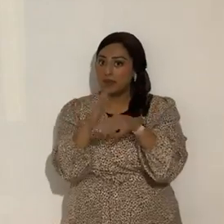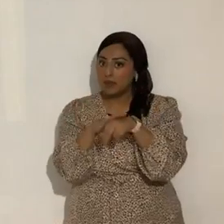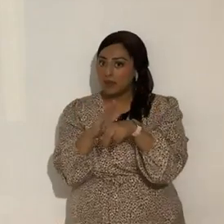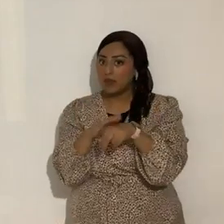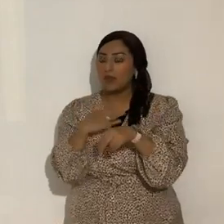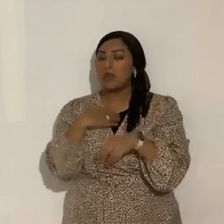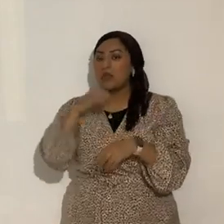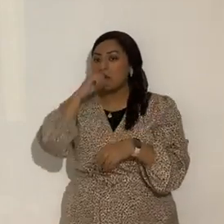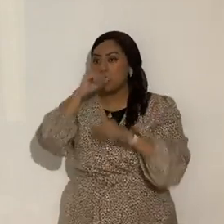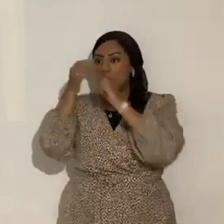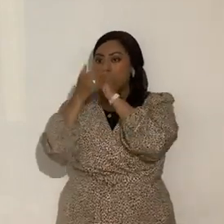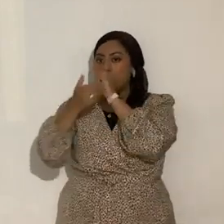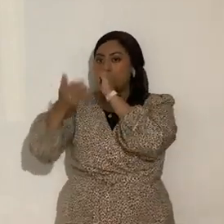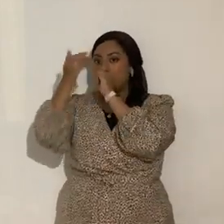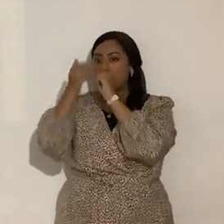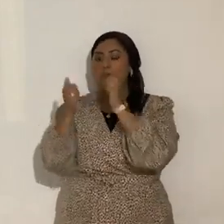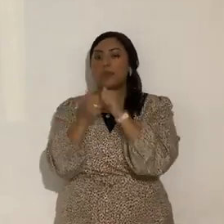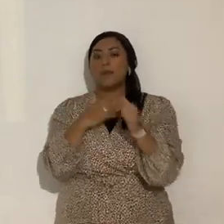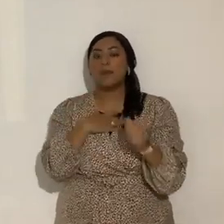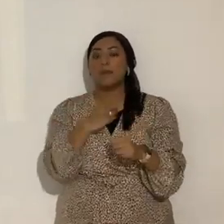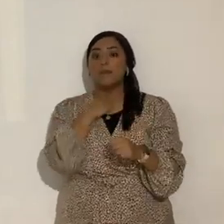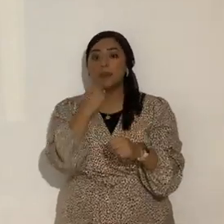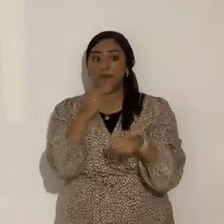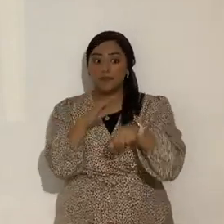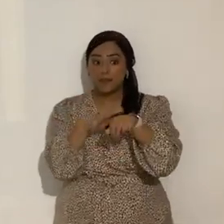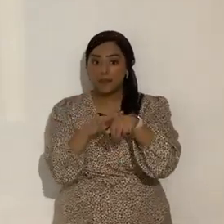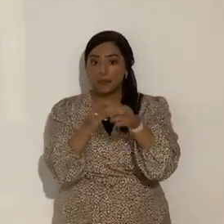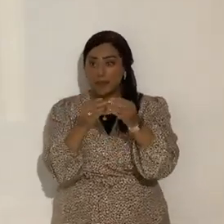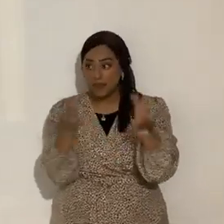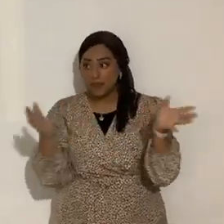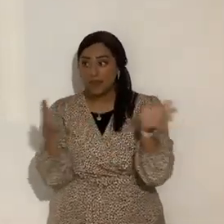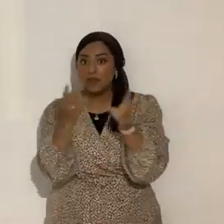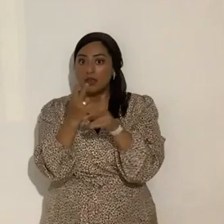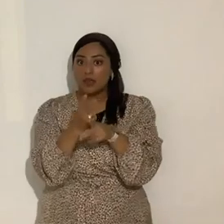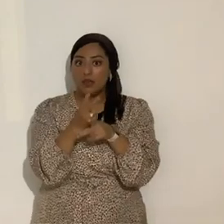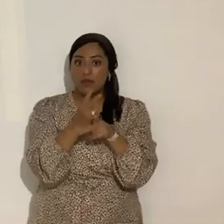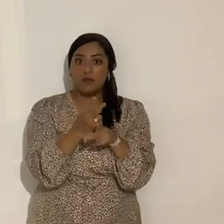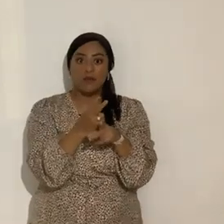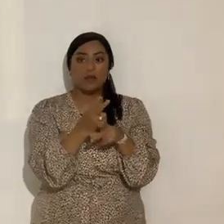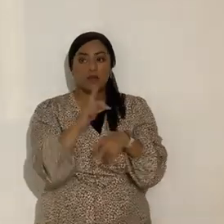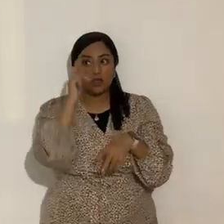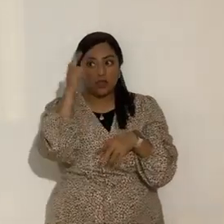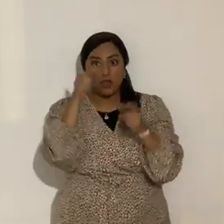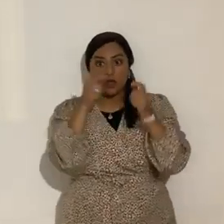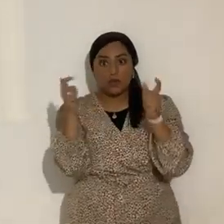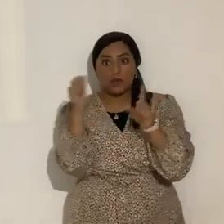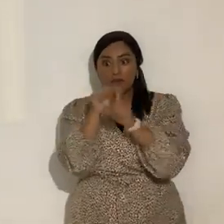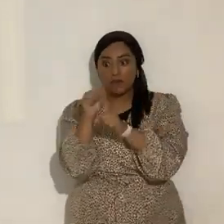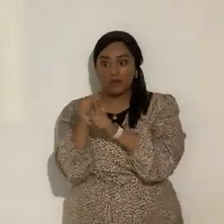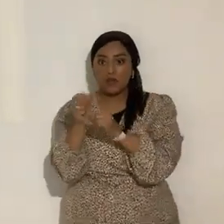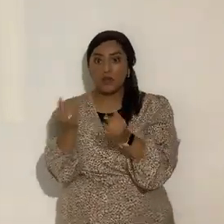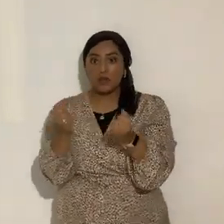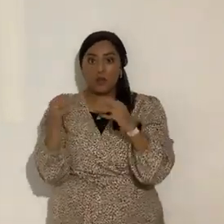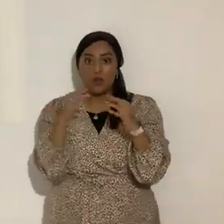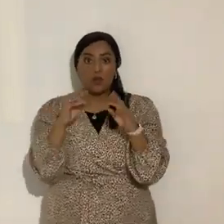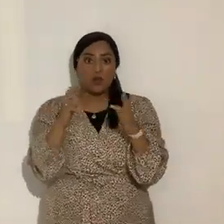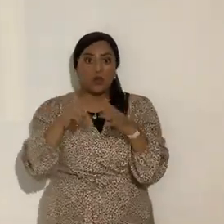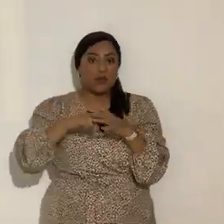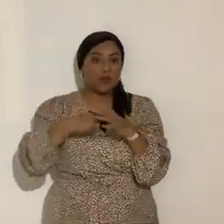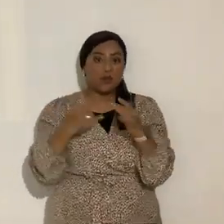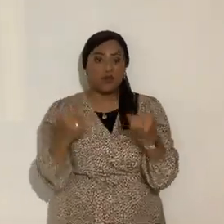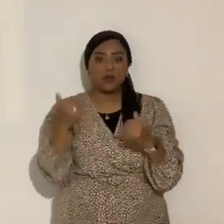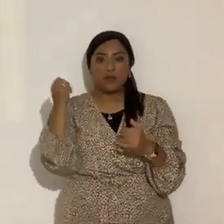tocando el shofar con mi voz, atalayando, diciendo, cuidado, cuidado, viene un engaño, ya empezó la guerra. Hoy es